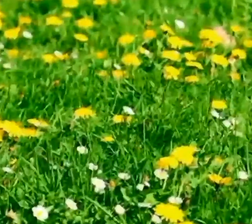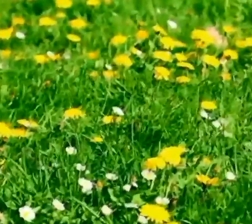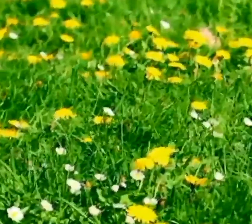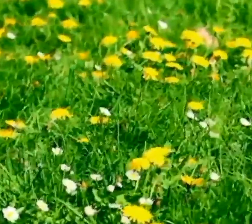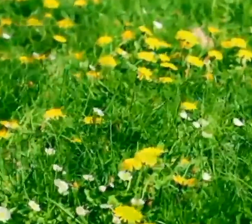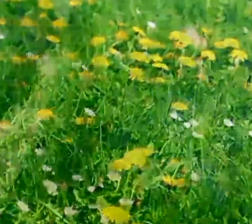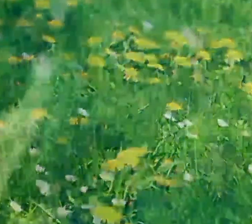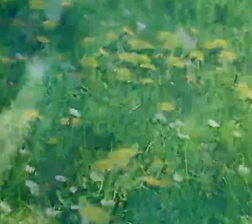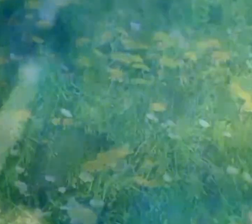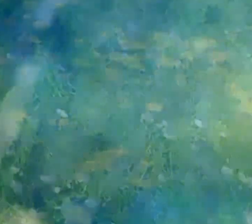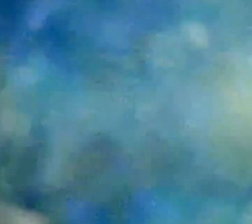आलोकित करने।